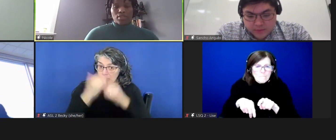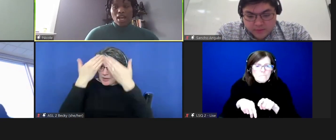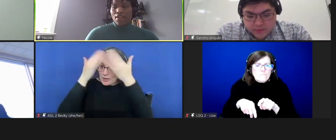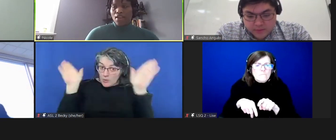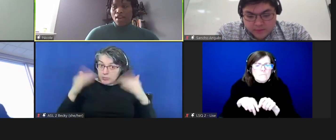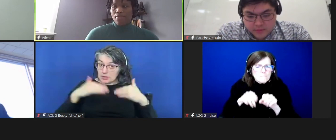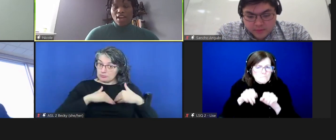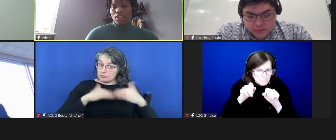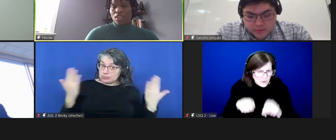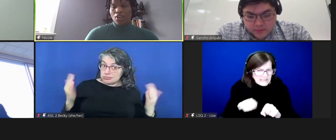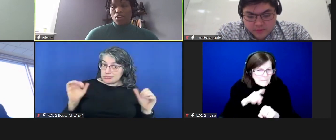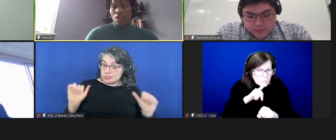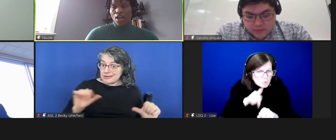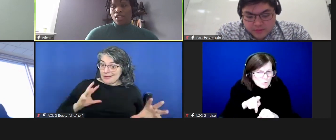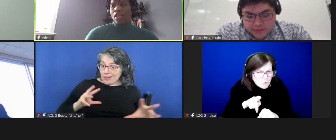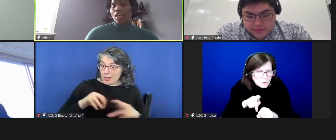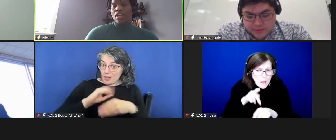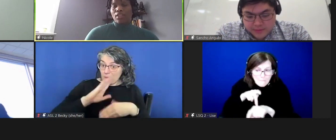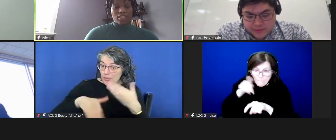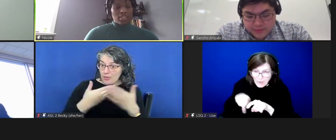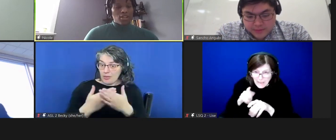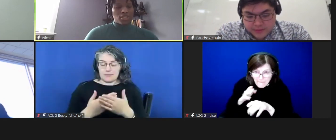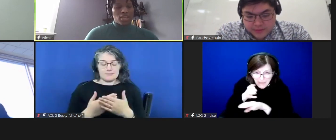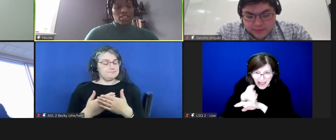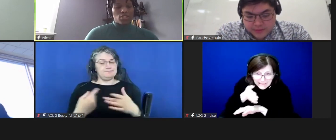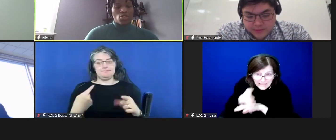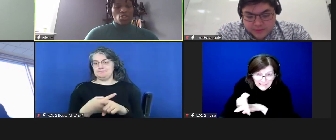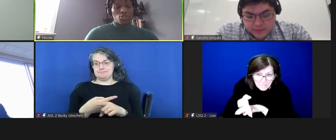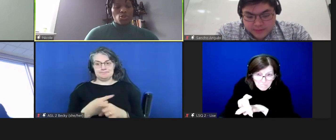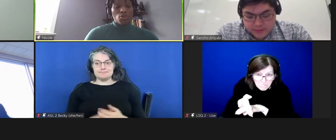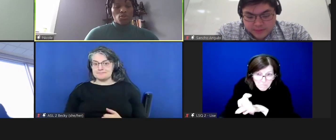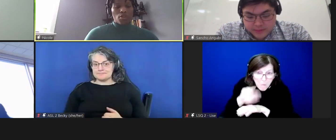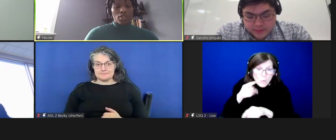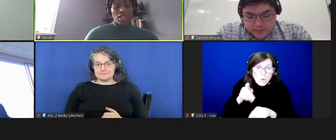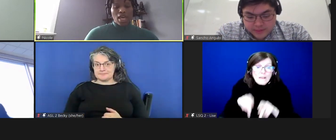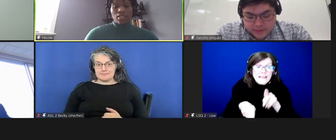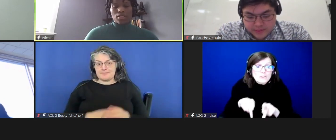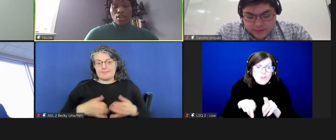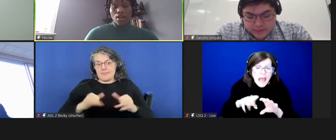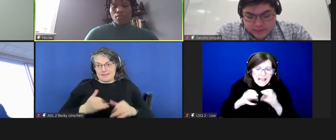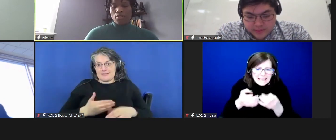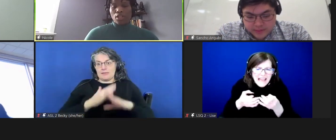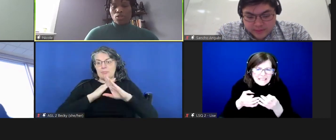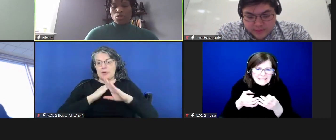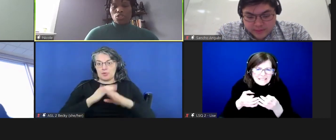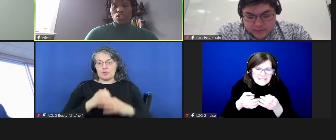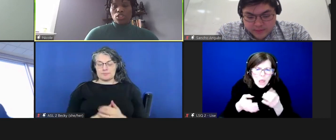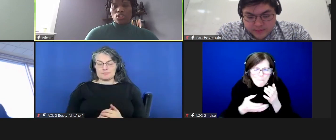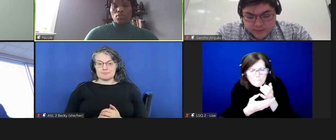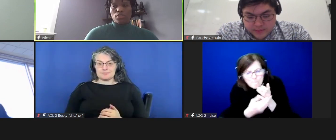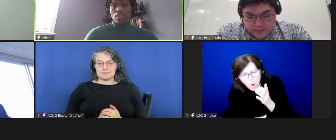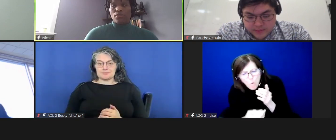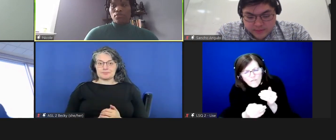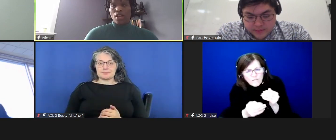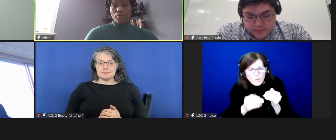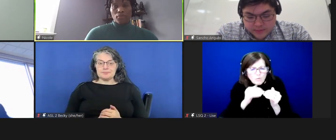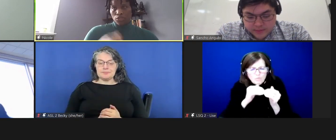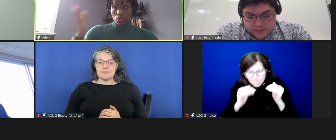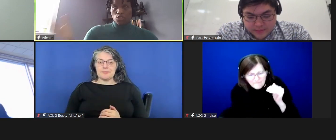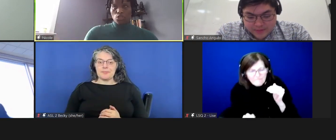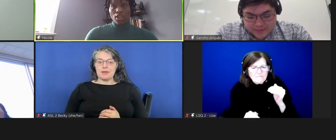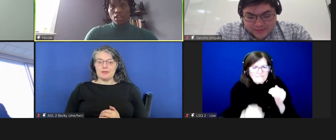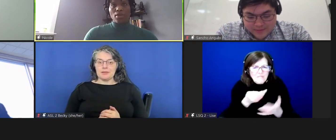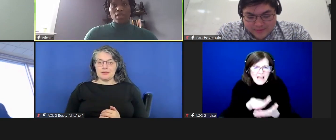sont accessibles aux gens des classes les plus défavorisées ou des catégories les plus